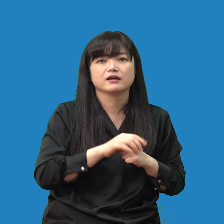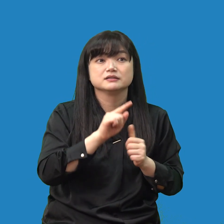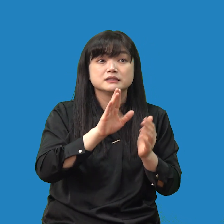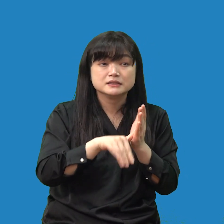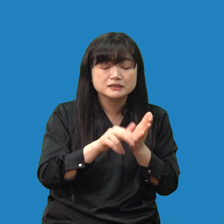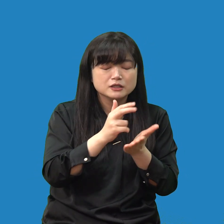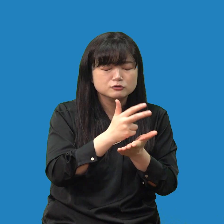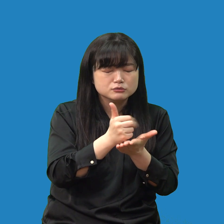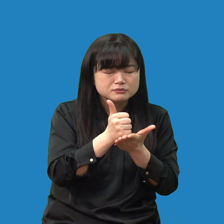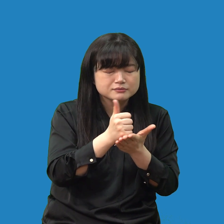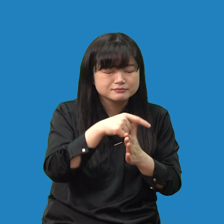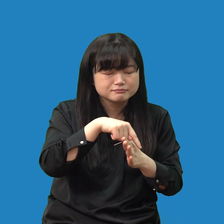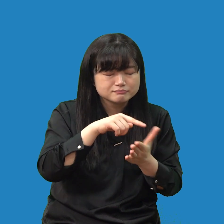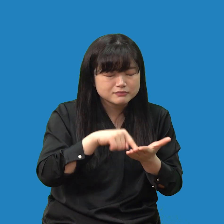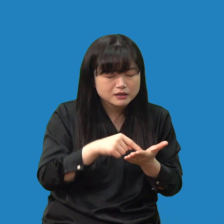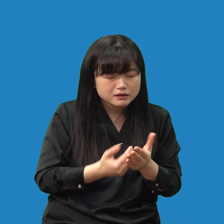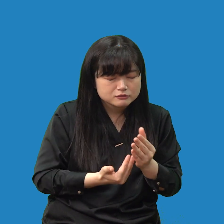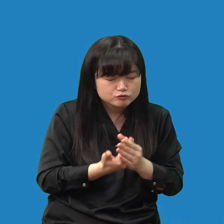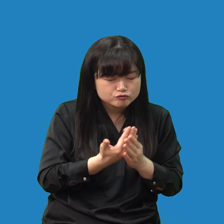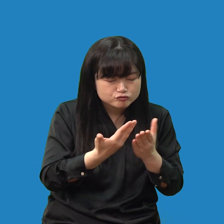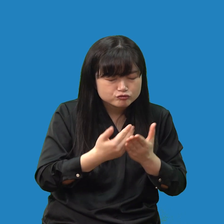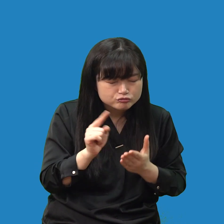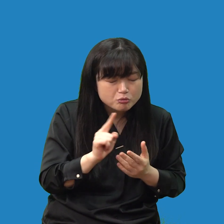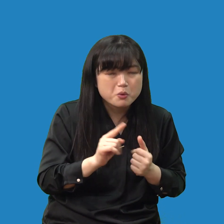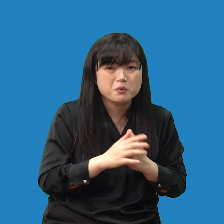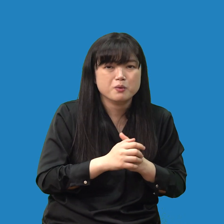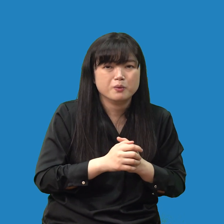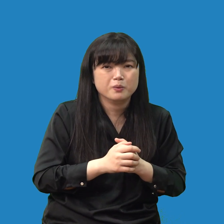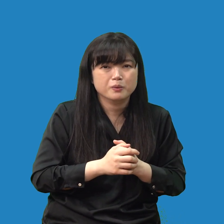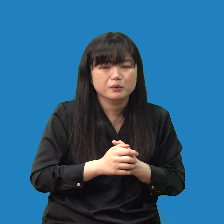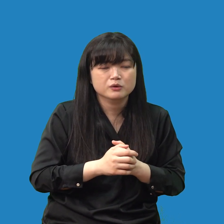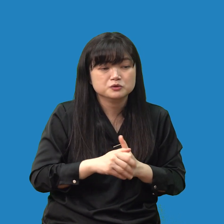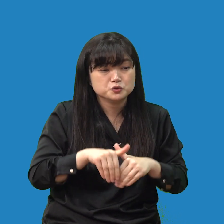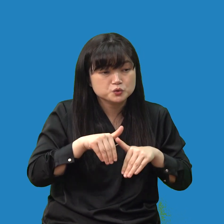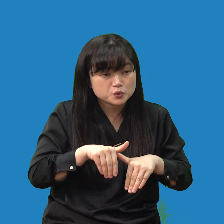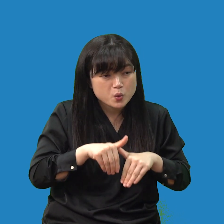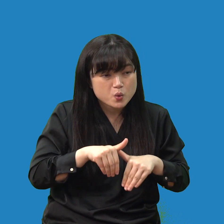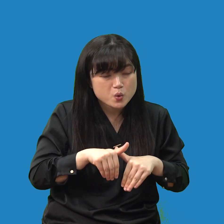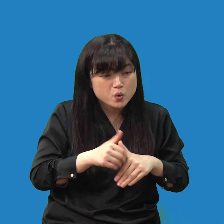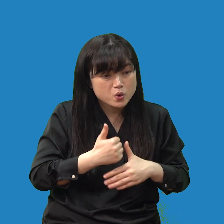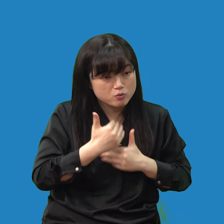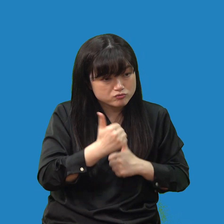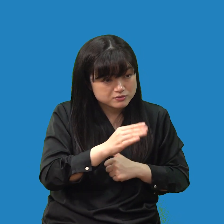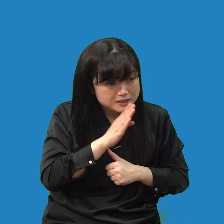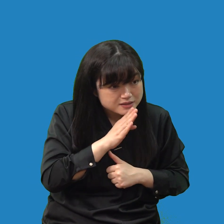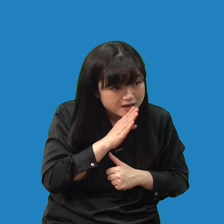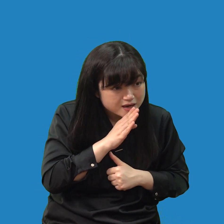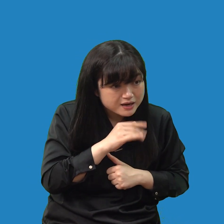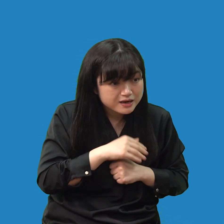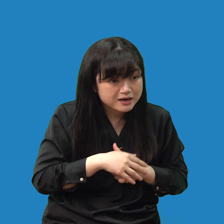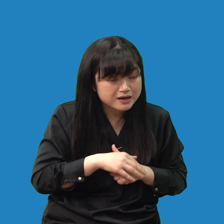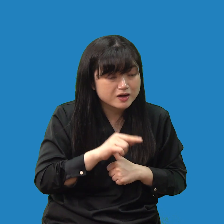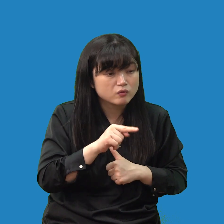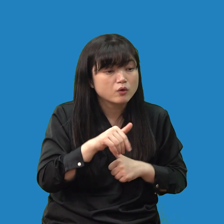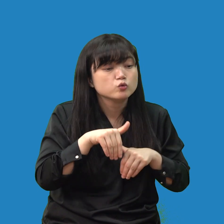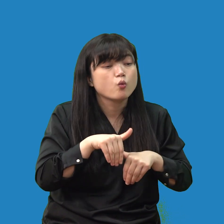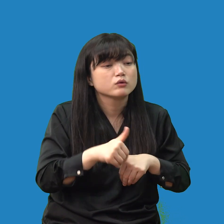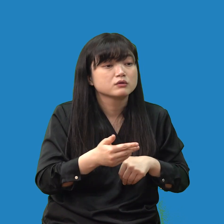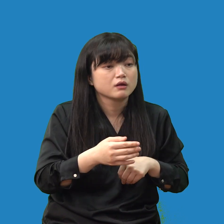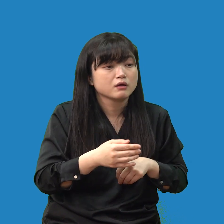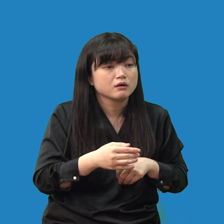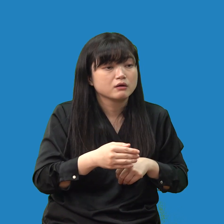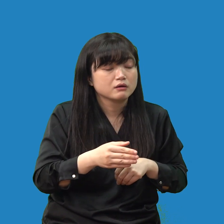그럴 때마다 주님께서 마음에 이런 마음을 주십니다. 종으로 부름받은 놈이 너가